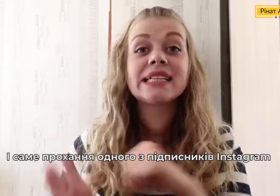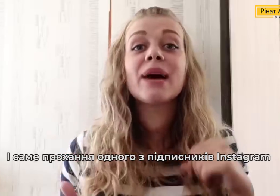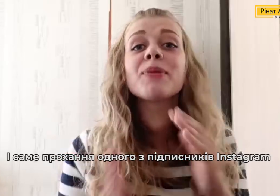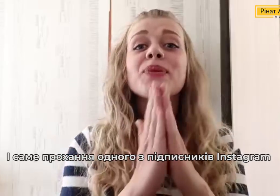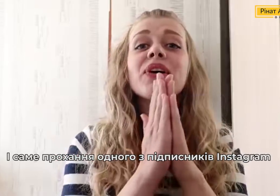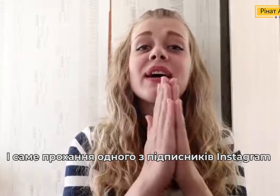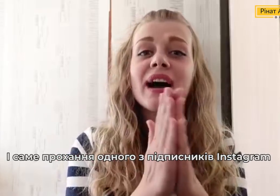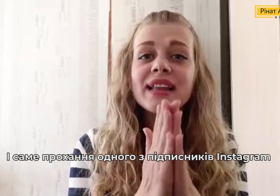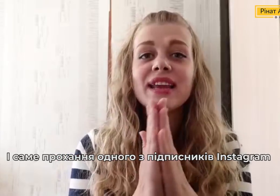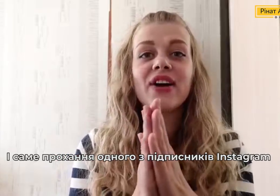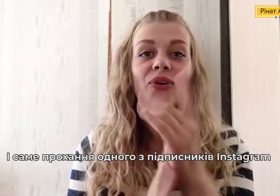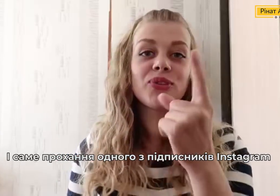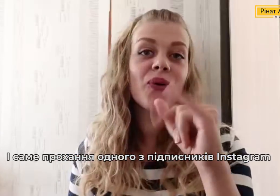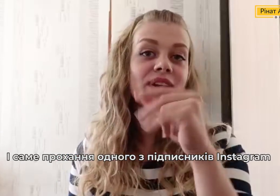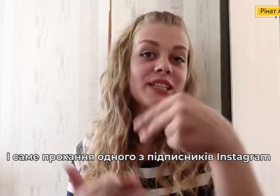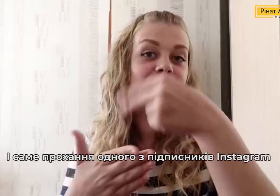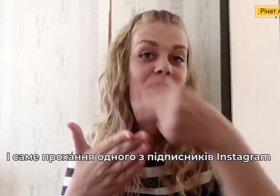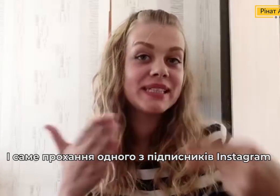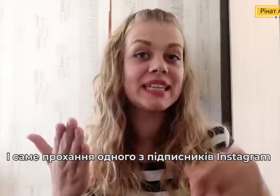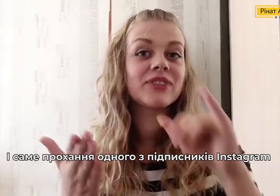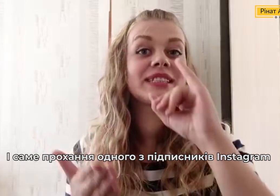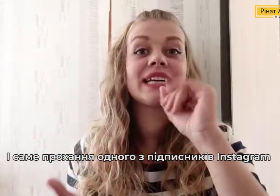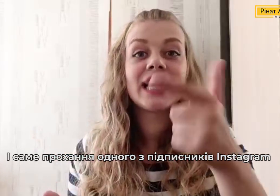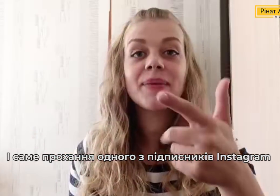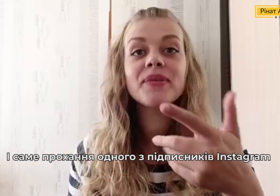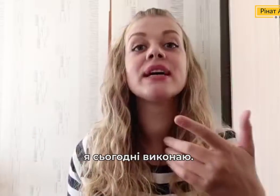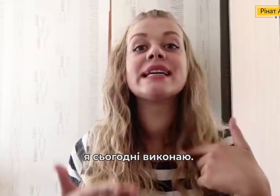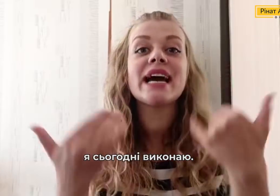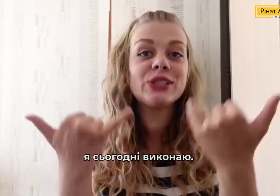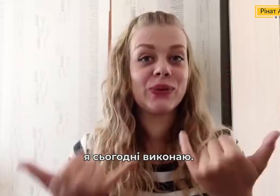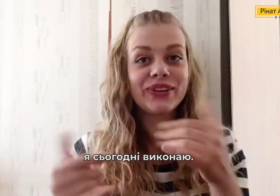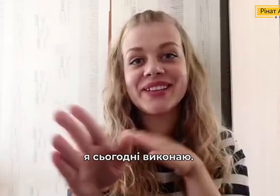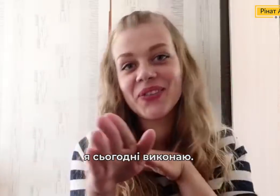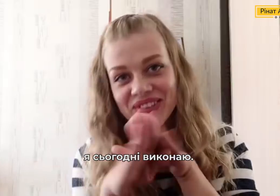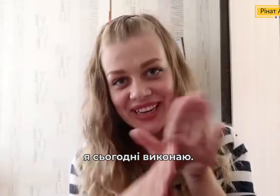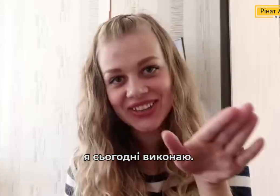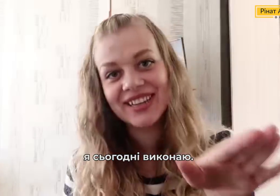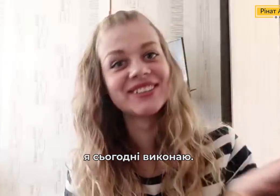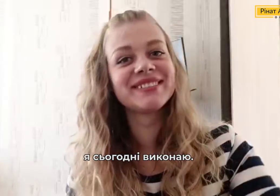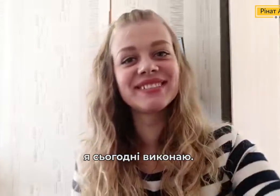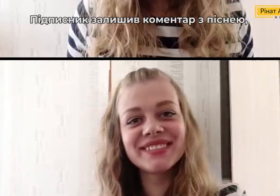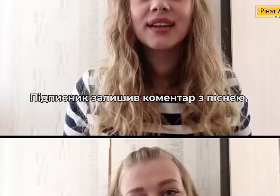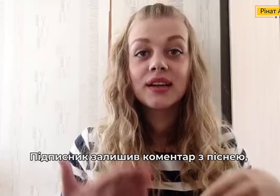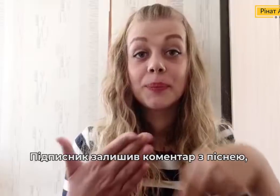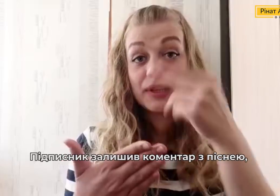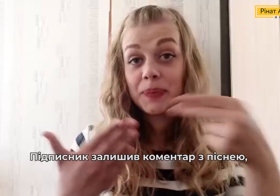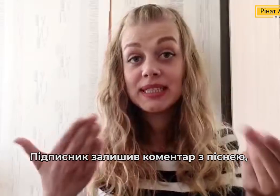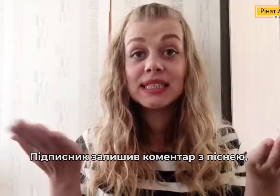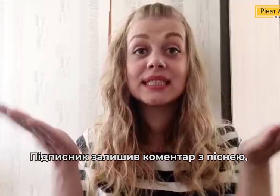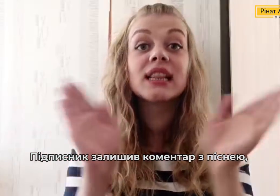саме прохання одного із підписників Інстаграму я сьогодні виконаю. Підписник